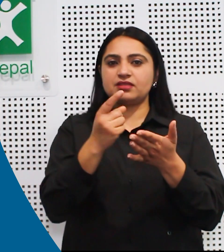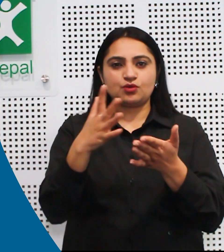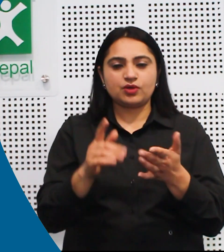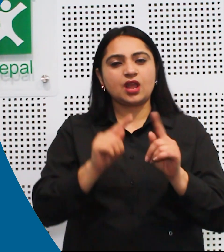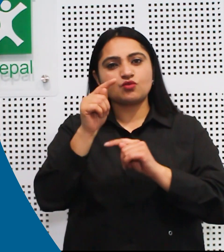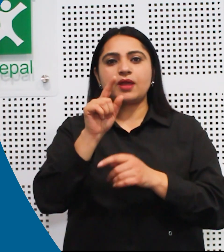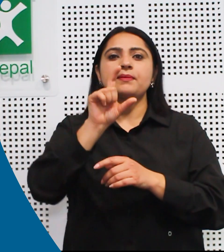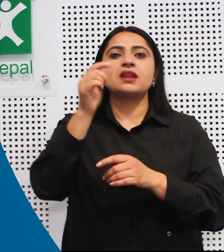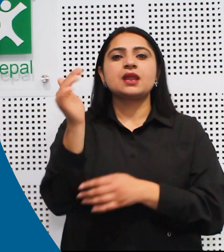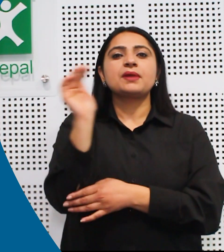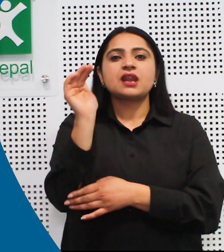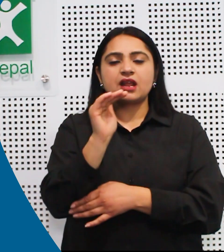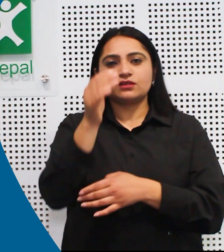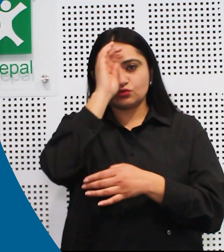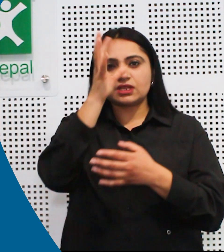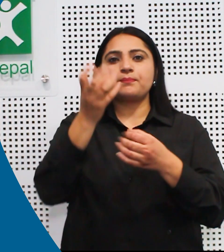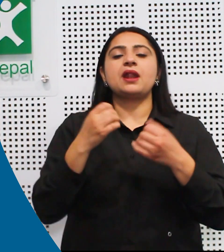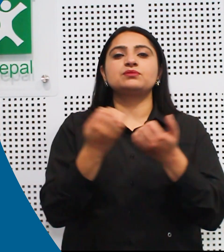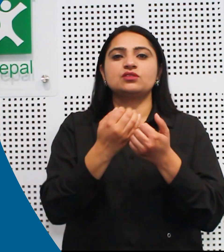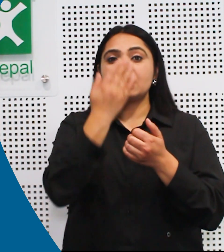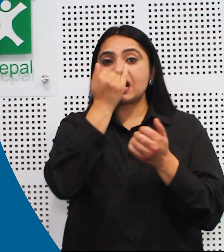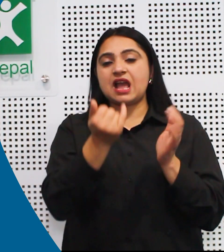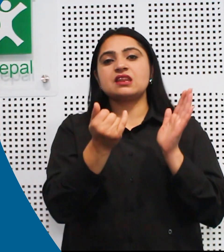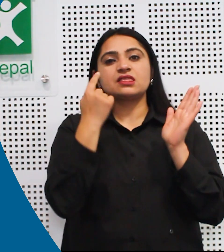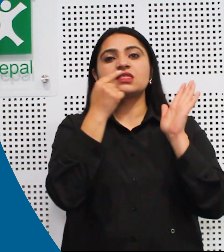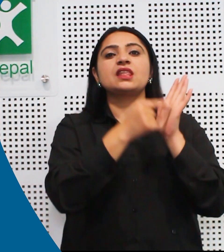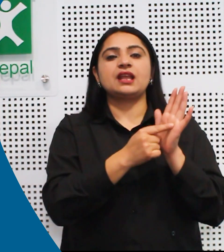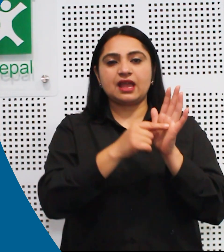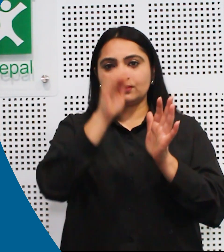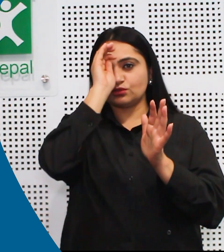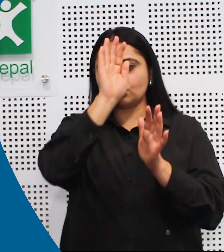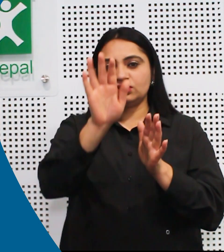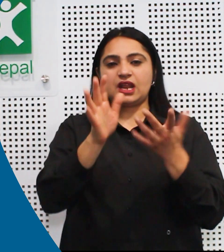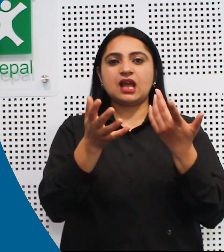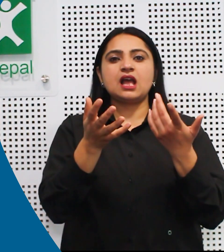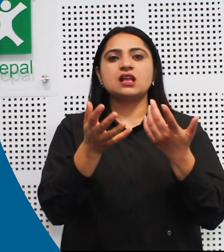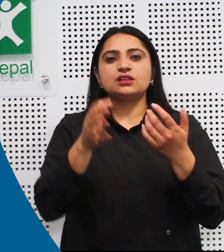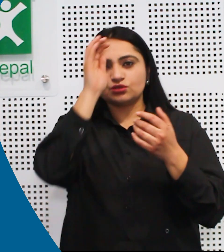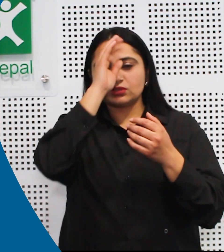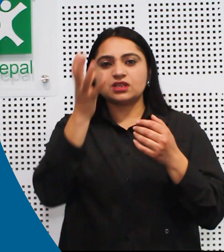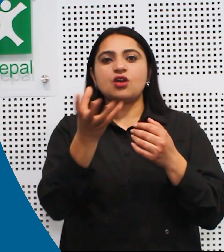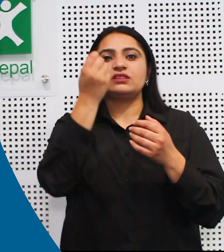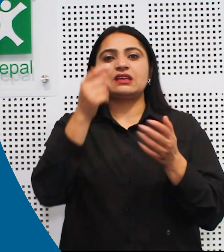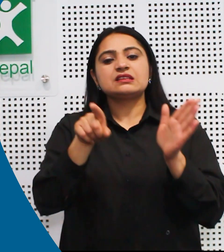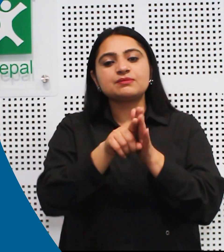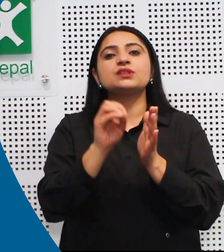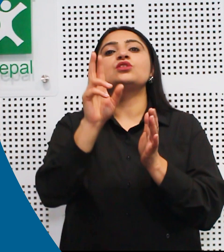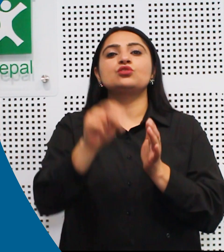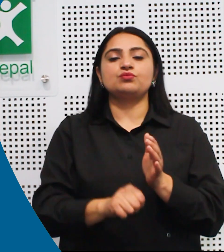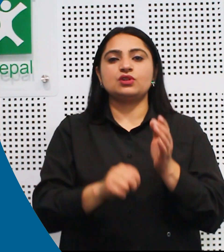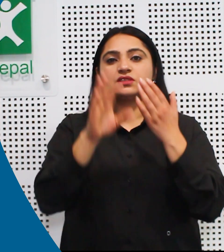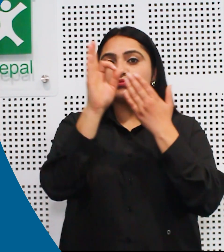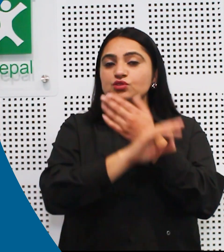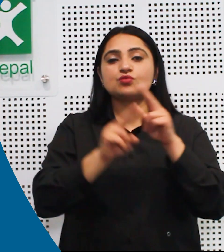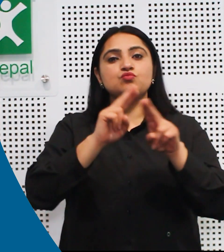नेपाली नागरिकले सूचना प्राप्त गर्ने कारण उल्लेख गरी सम्बन्धित सूचना अधिकारी समक्ष निवेदन दिनुपर्छ। विधि र प्रक्रिया